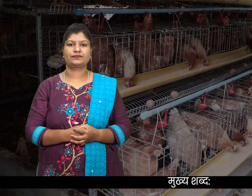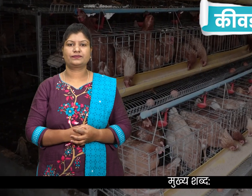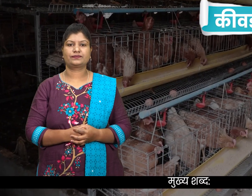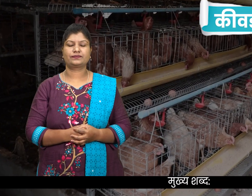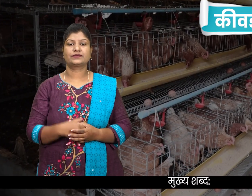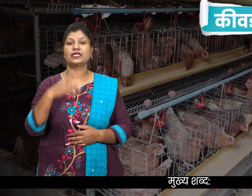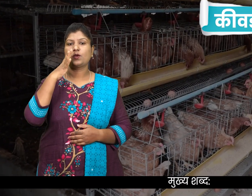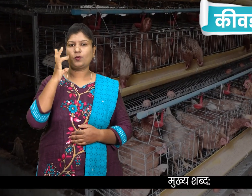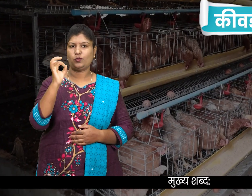मुख्य शब्द: